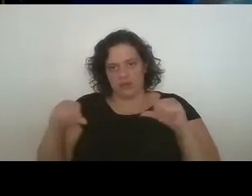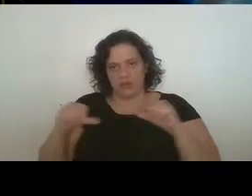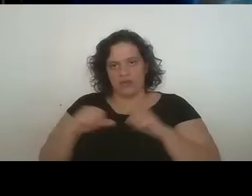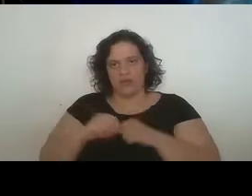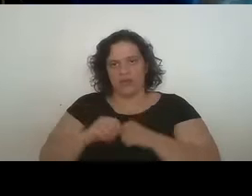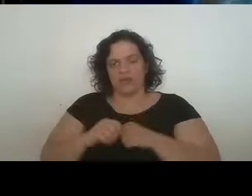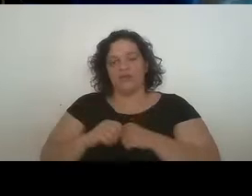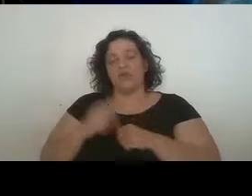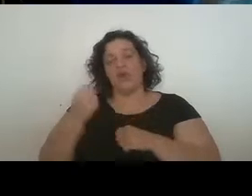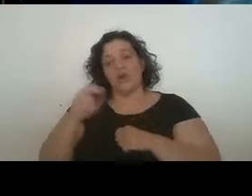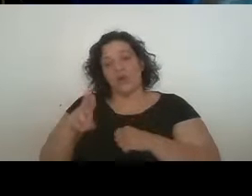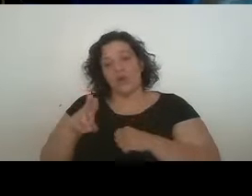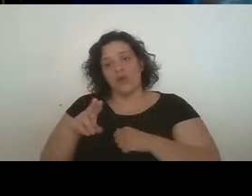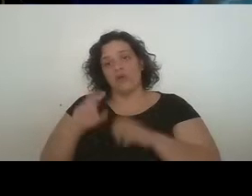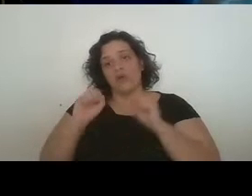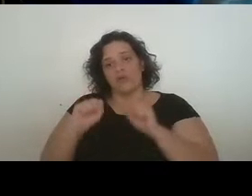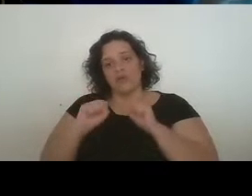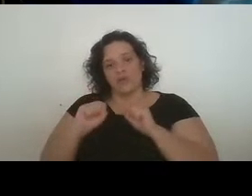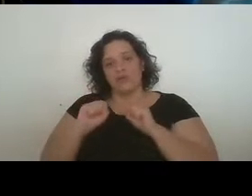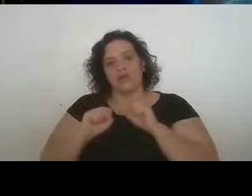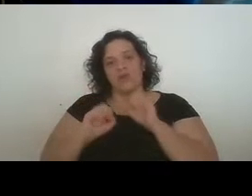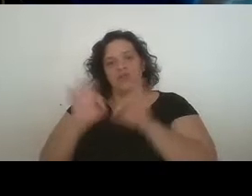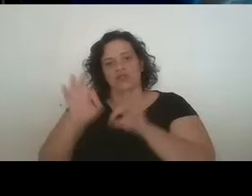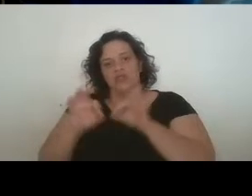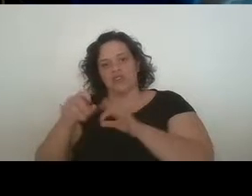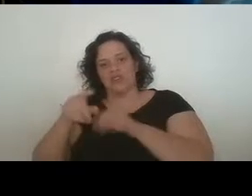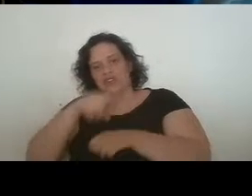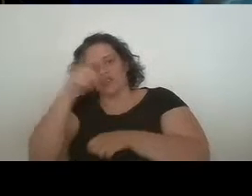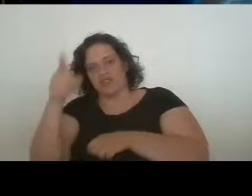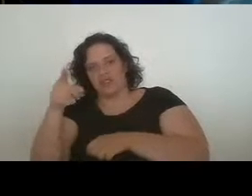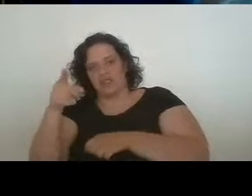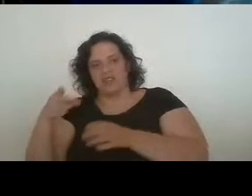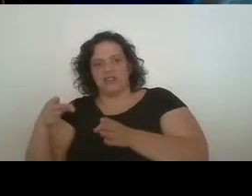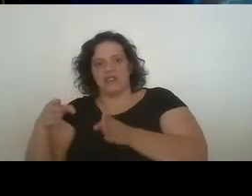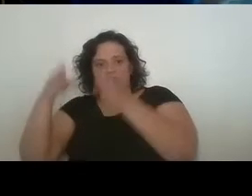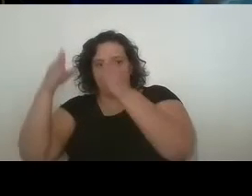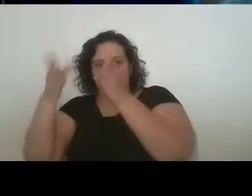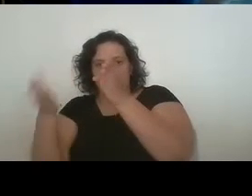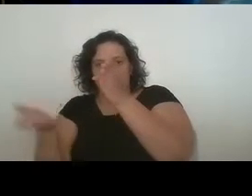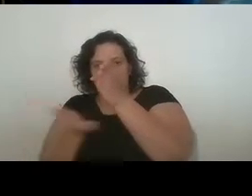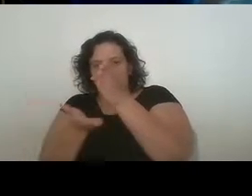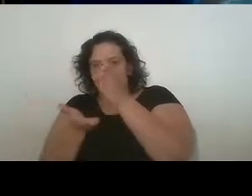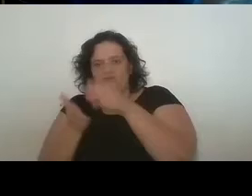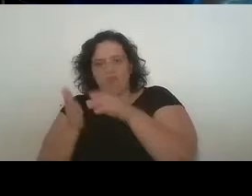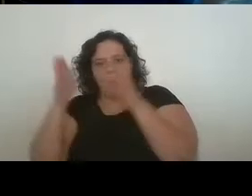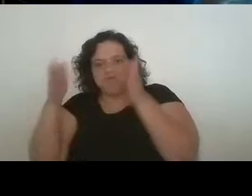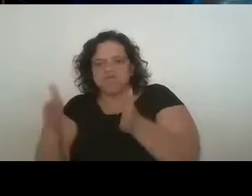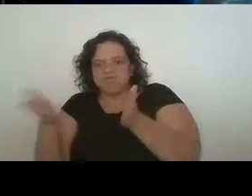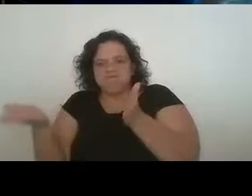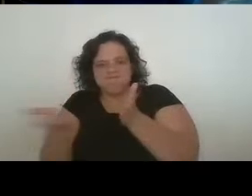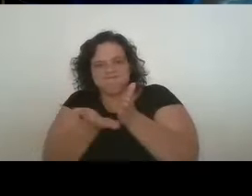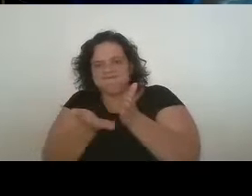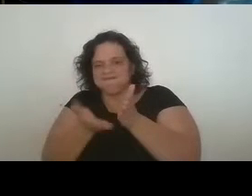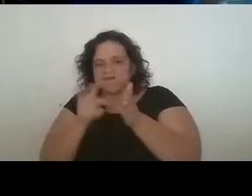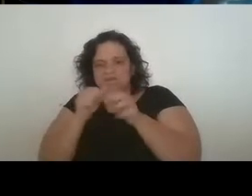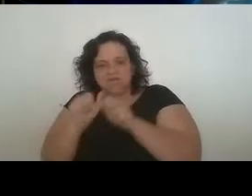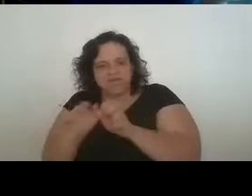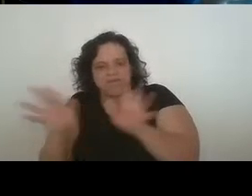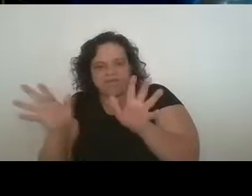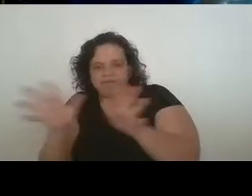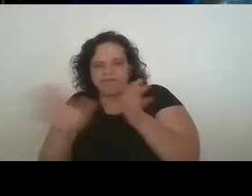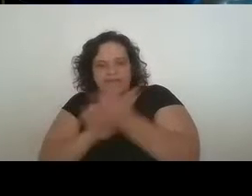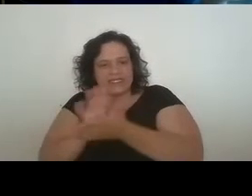posso ter estruturas como essa, eu tenho um canteiro pluvial que é totalmente impermeável, em que eu tenho eventualmente